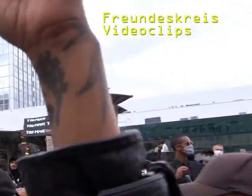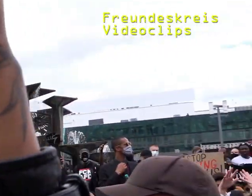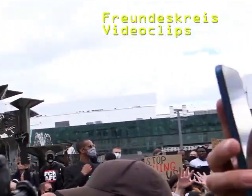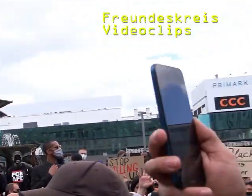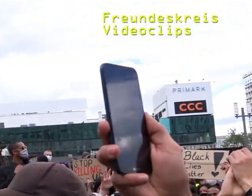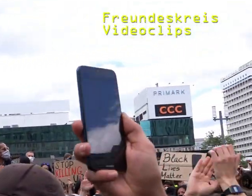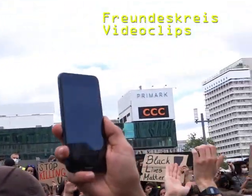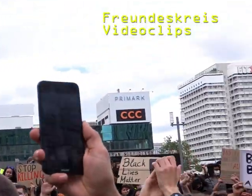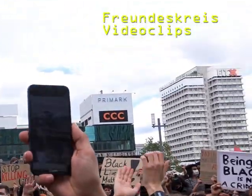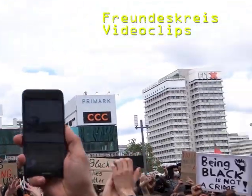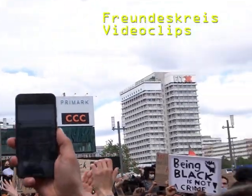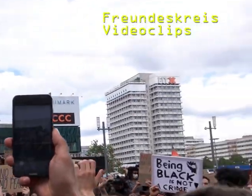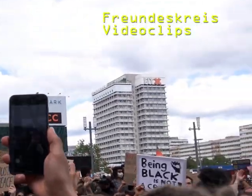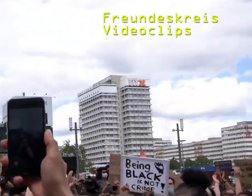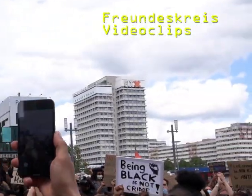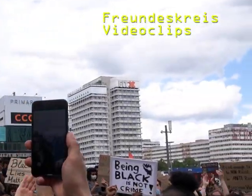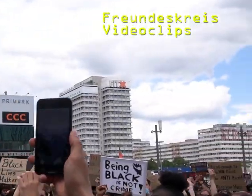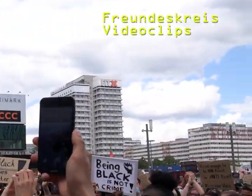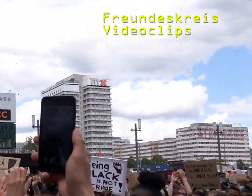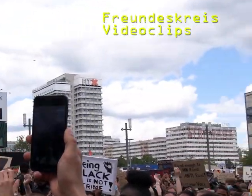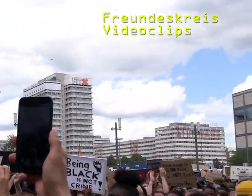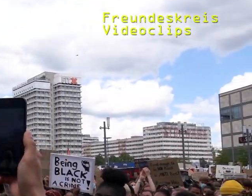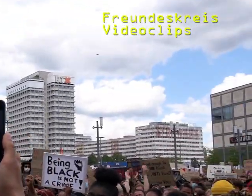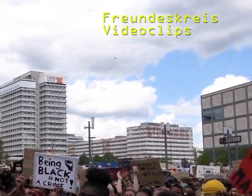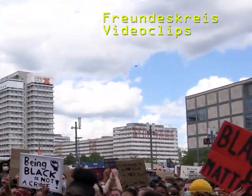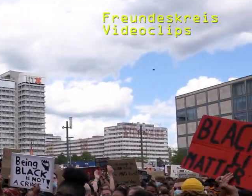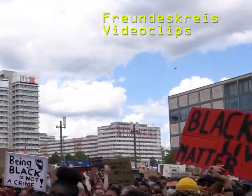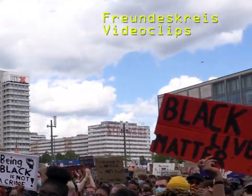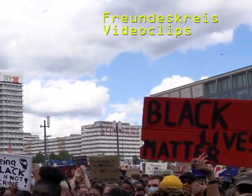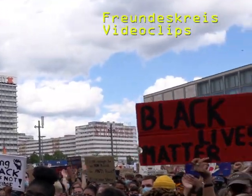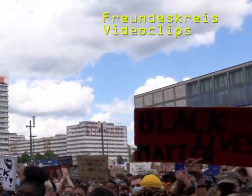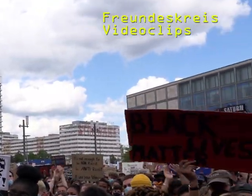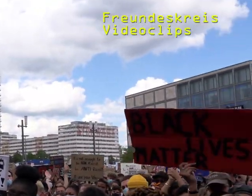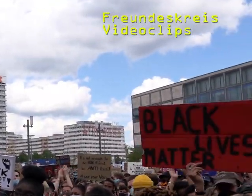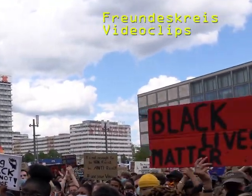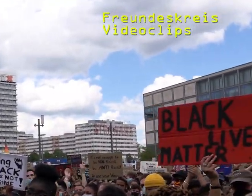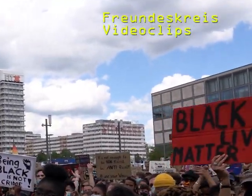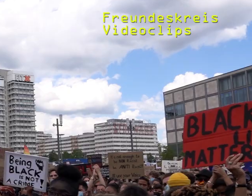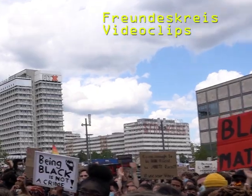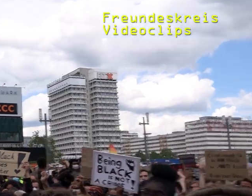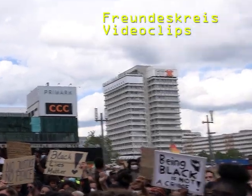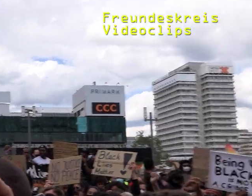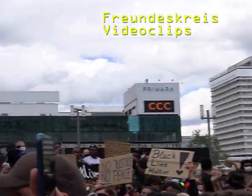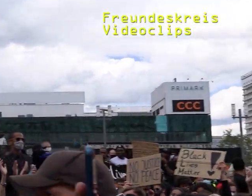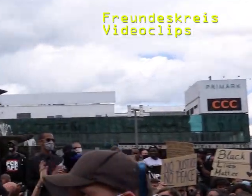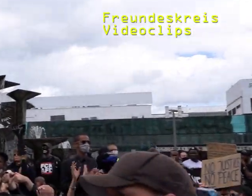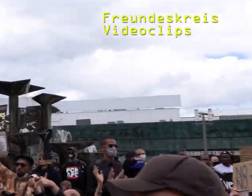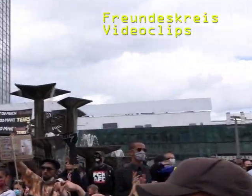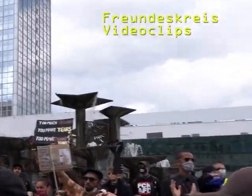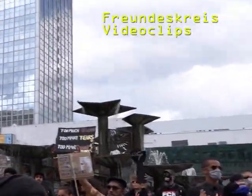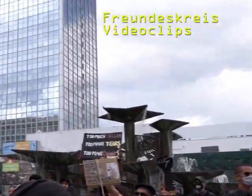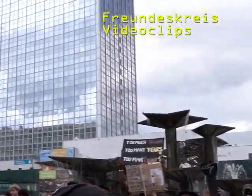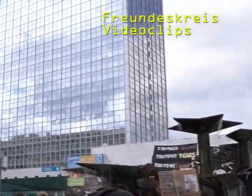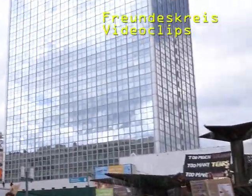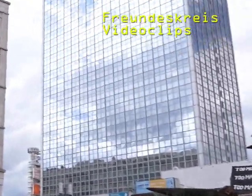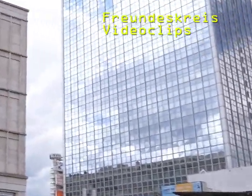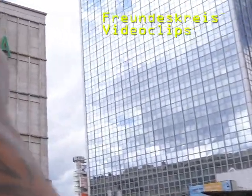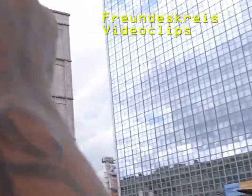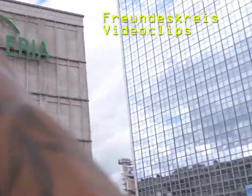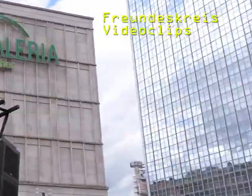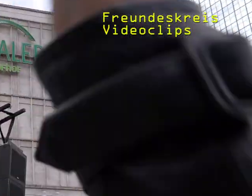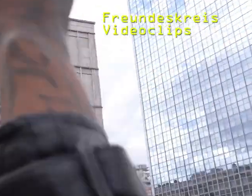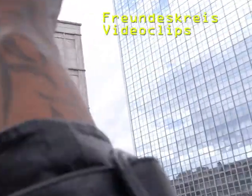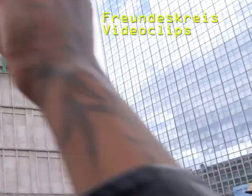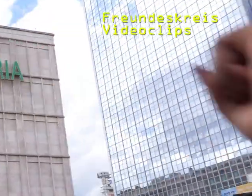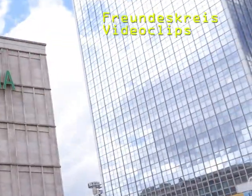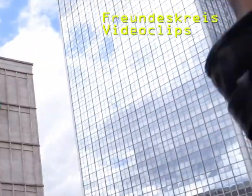Also nochmal vielen, vielen Dank, dass ihr gekommen seid. Vielen Dank. Wenn ihr was tun wollt, dann